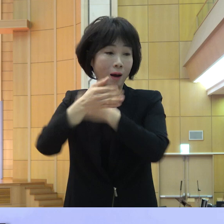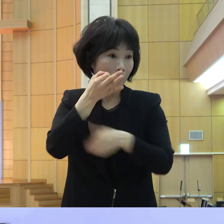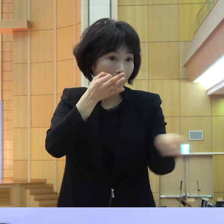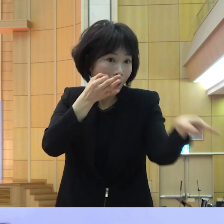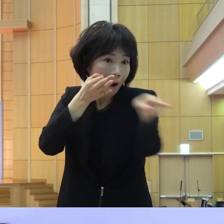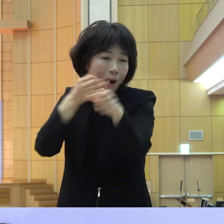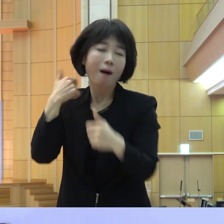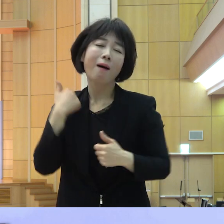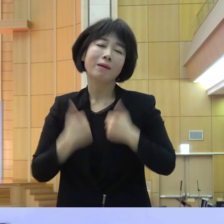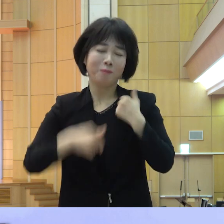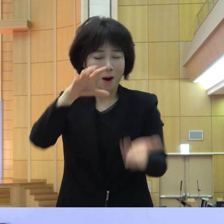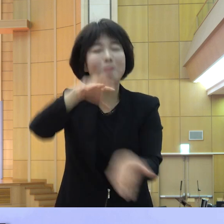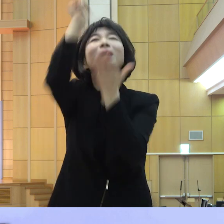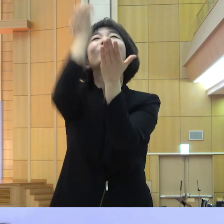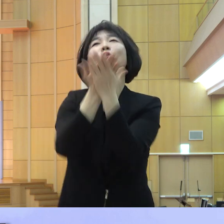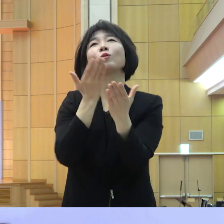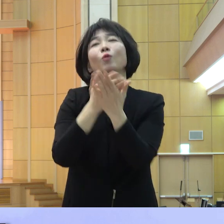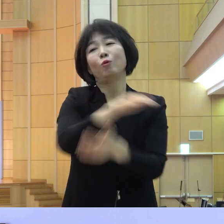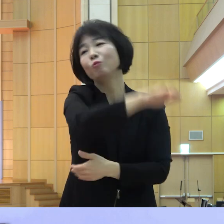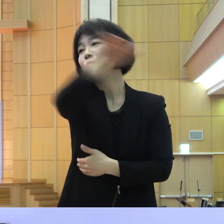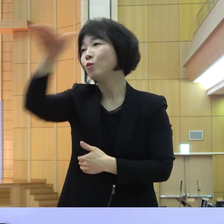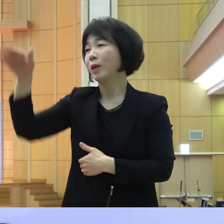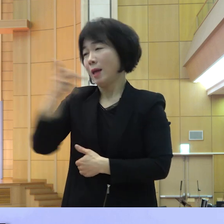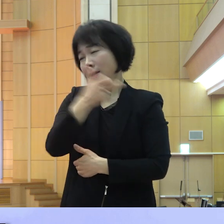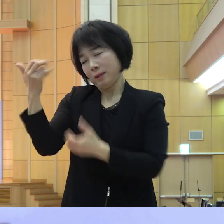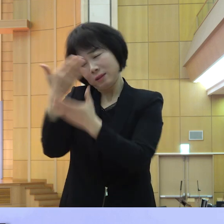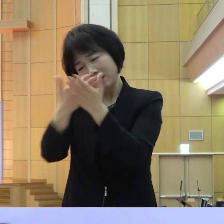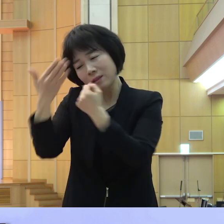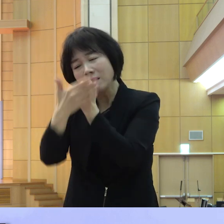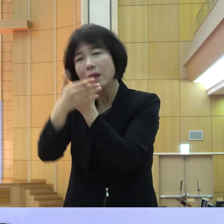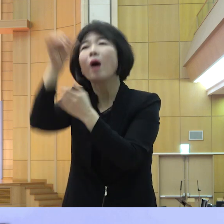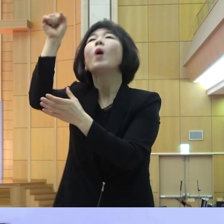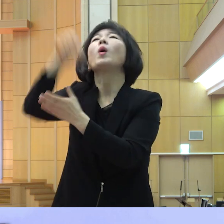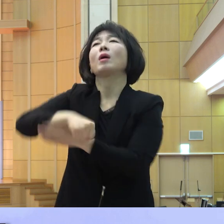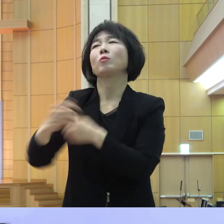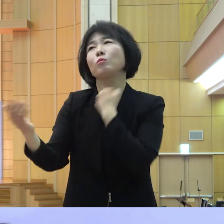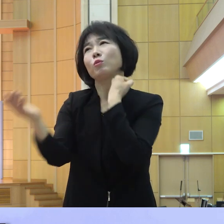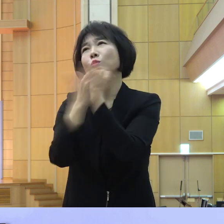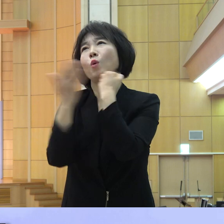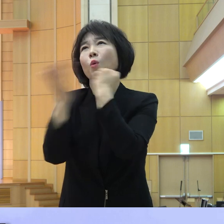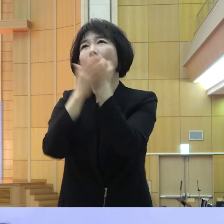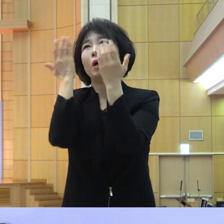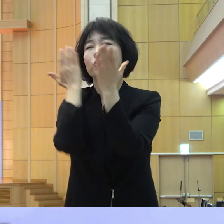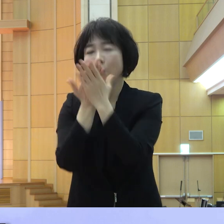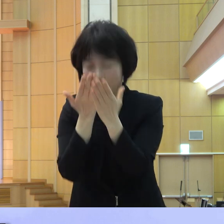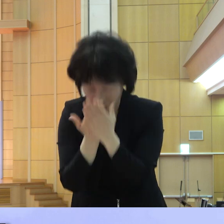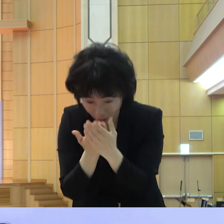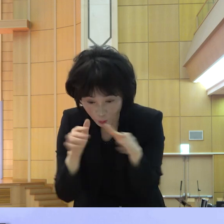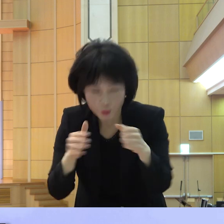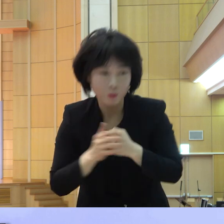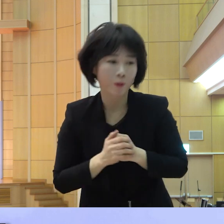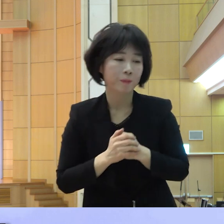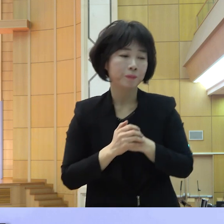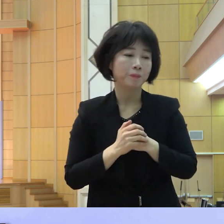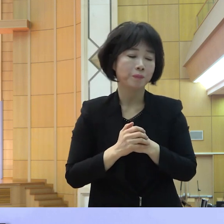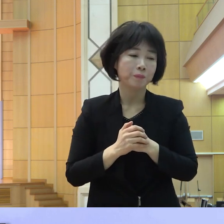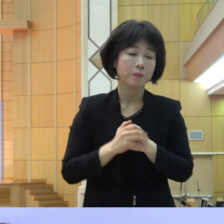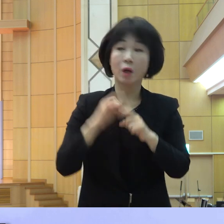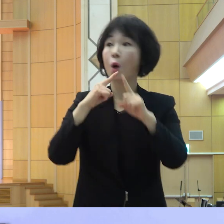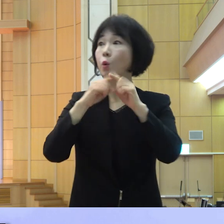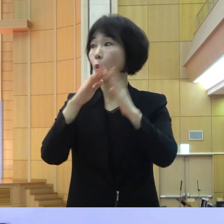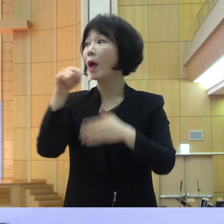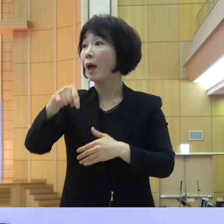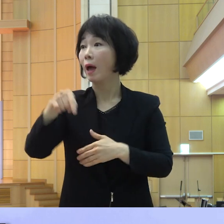하나님 영광 받아주시고 저희들에게는 은혜가 되도록 도와주시옵소서. 특히 아버지 하나님, 몸된